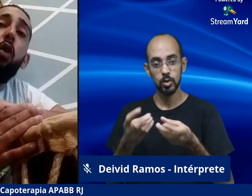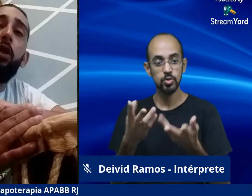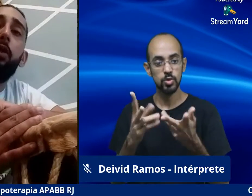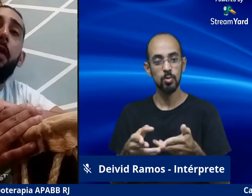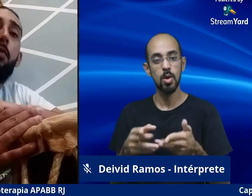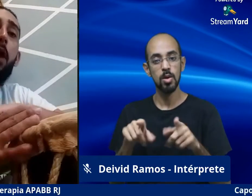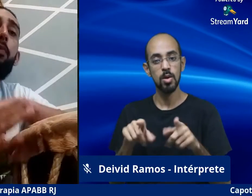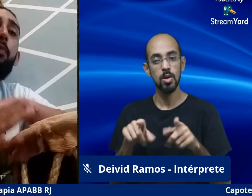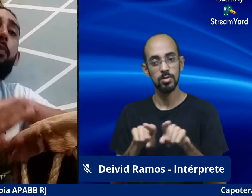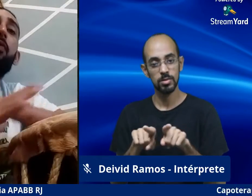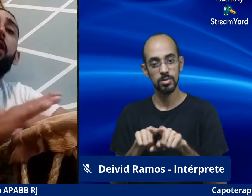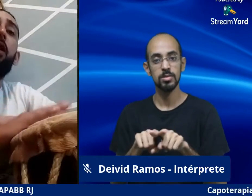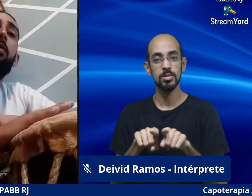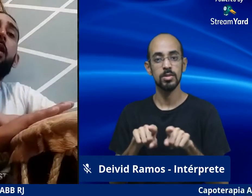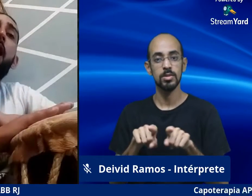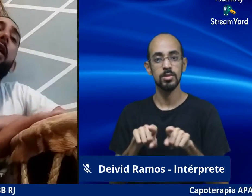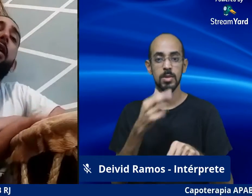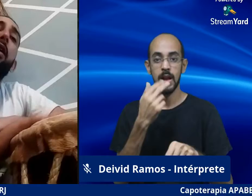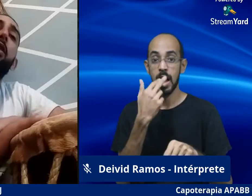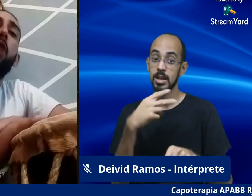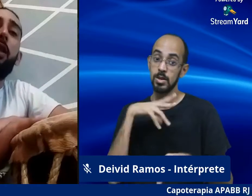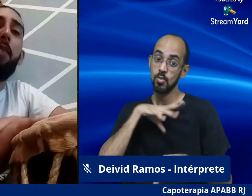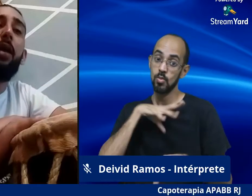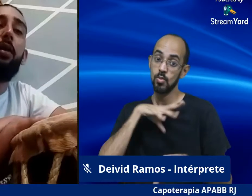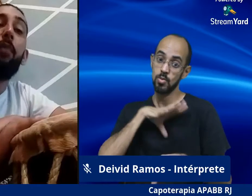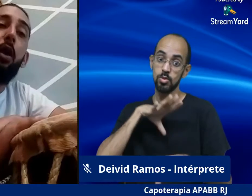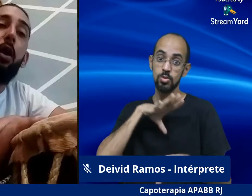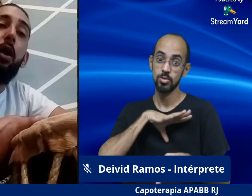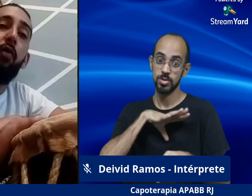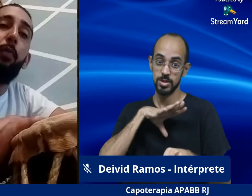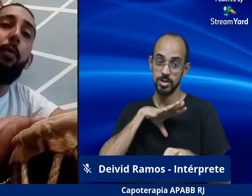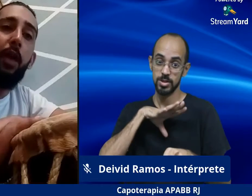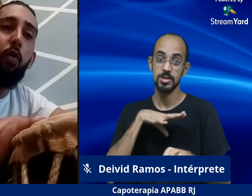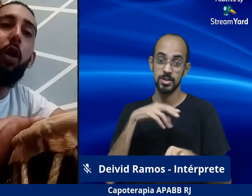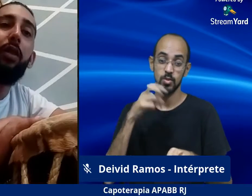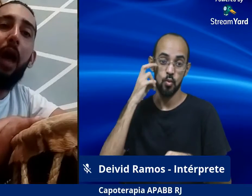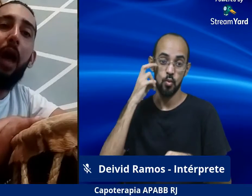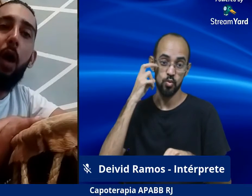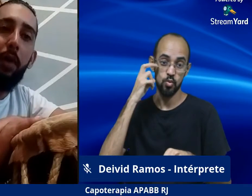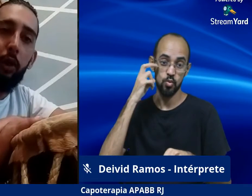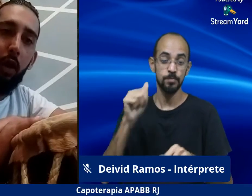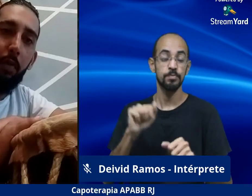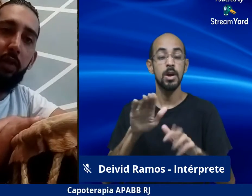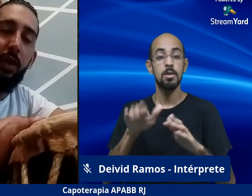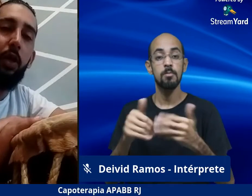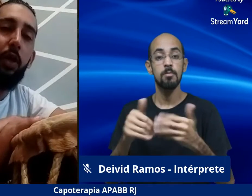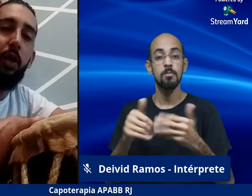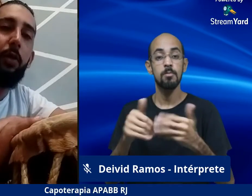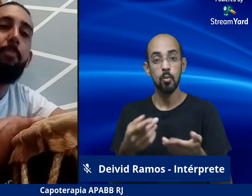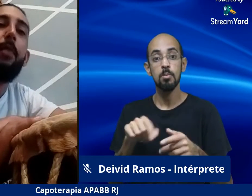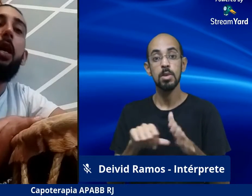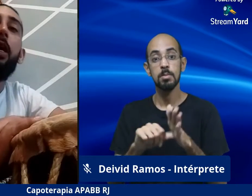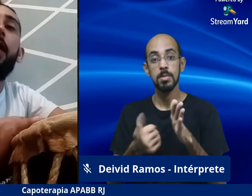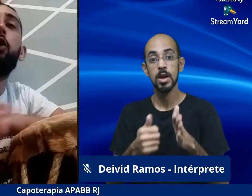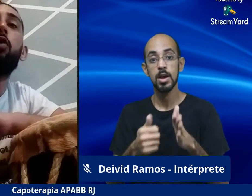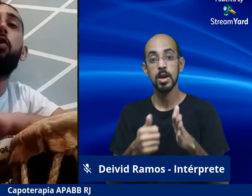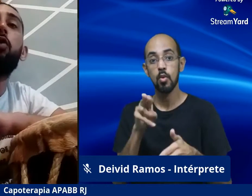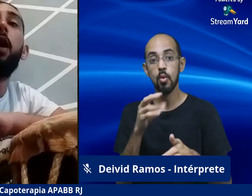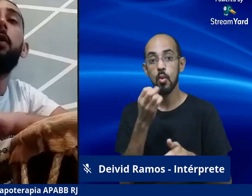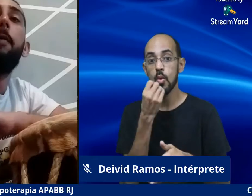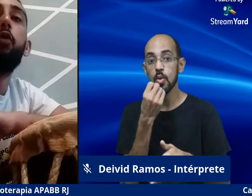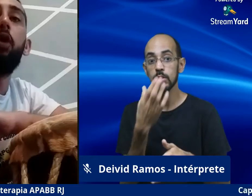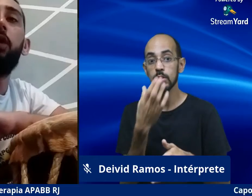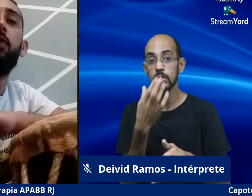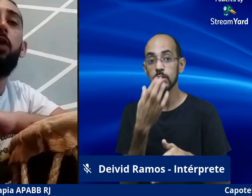Então, hoje, me aproveitando aqui do atabaque, eu vou primeiro contar uma história para vocês, que é a